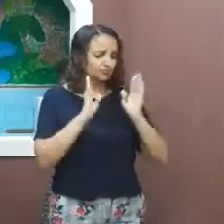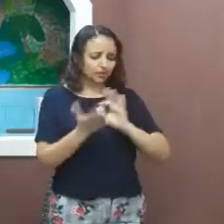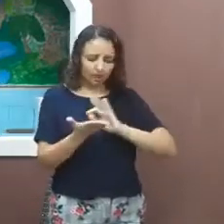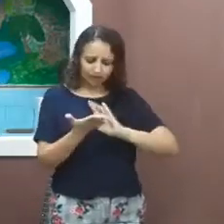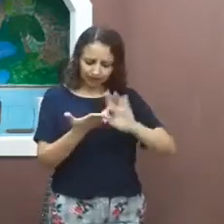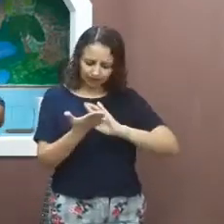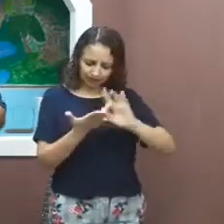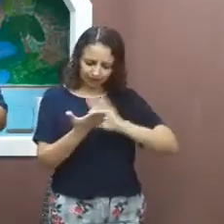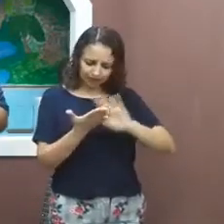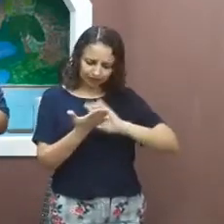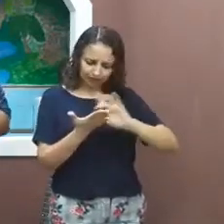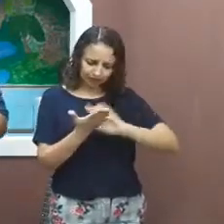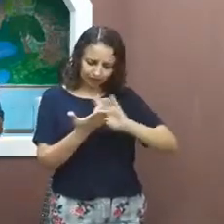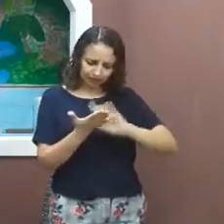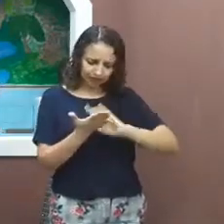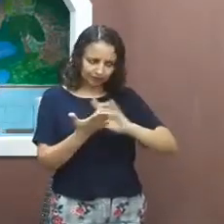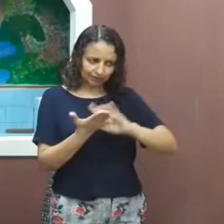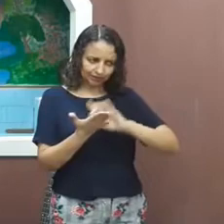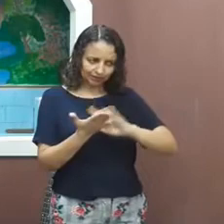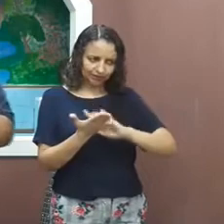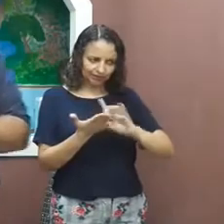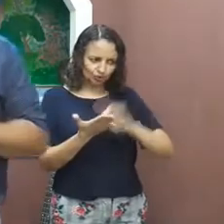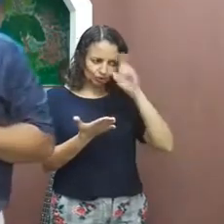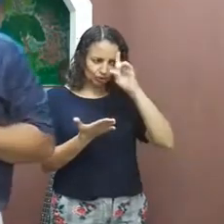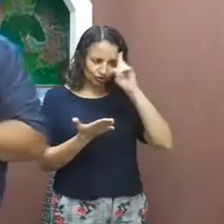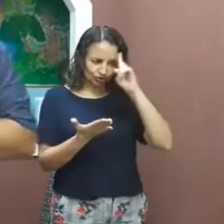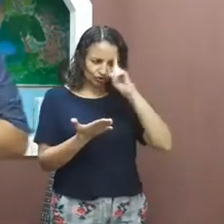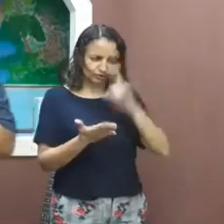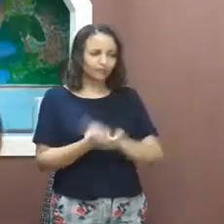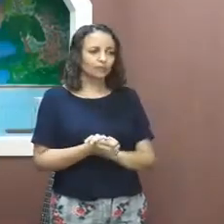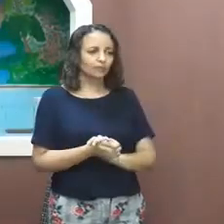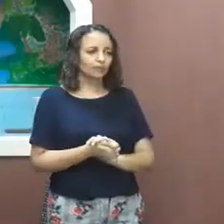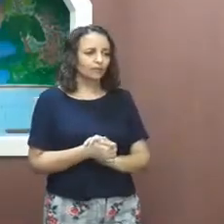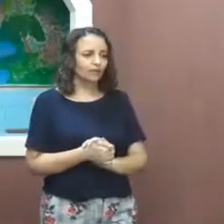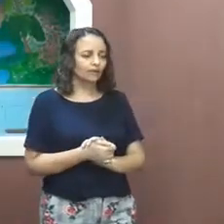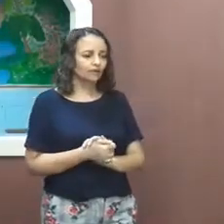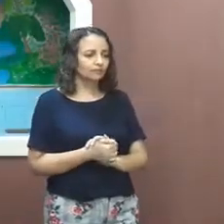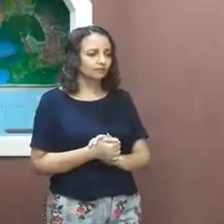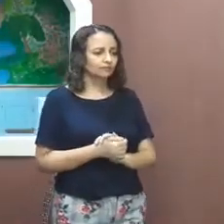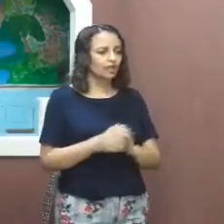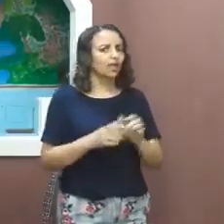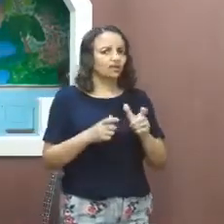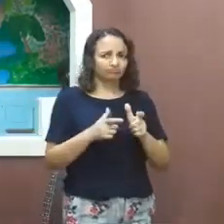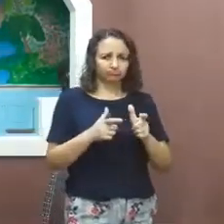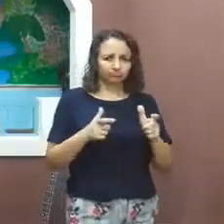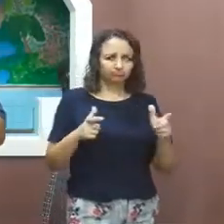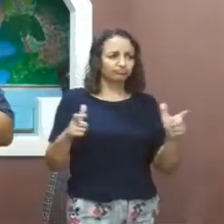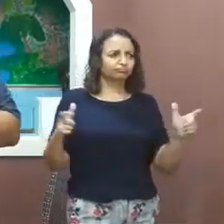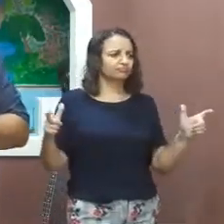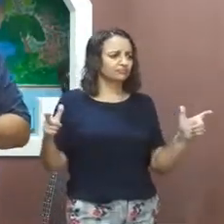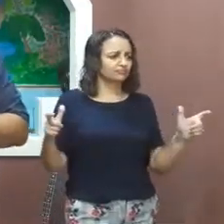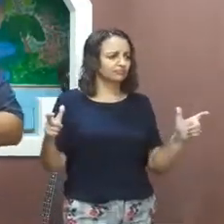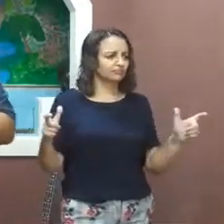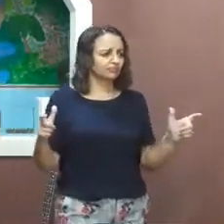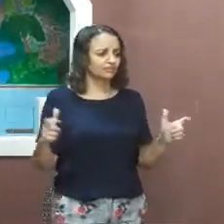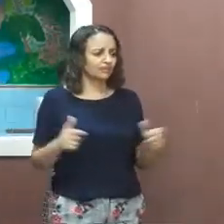conta, abriu a conta. Tem aqueles que entram todo dia, é grande. O cara é dono disso